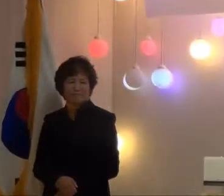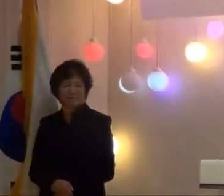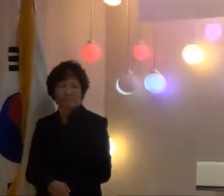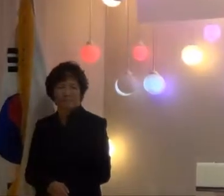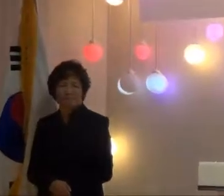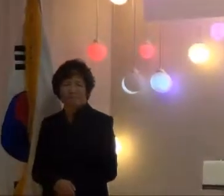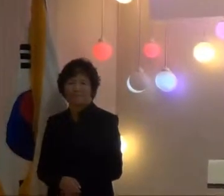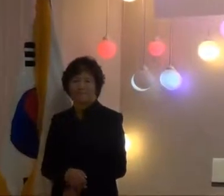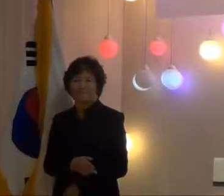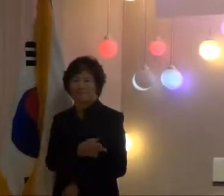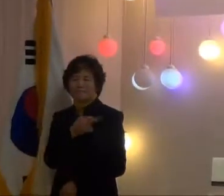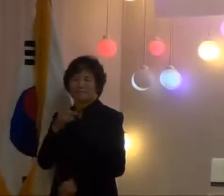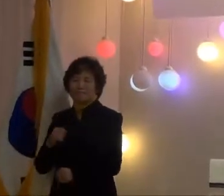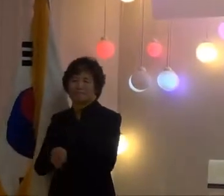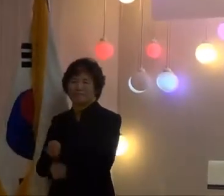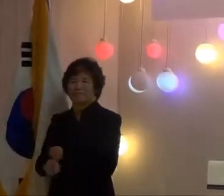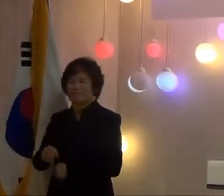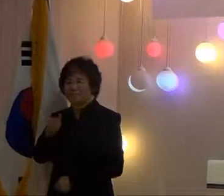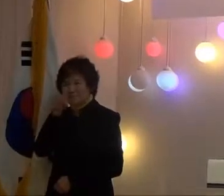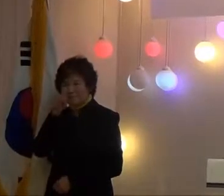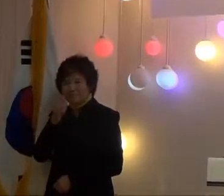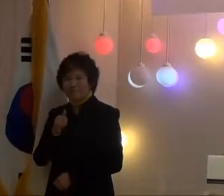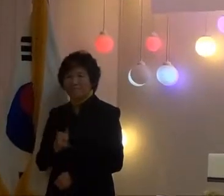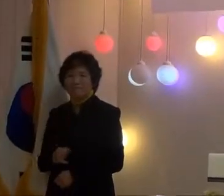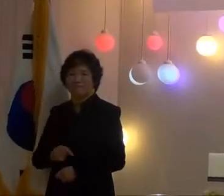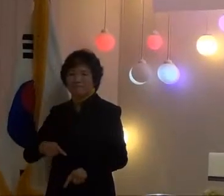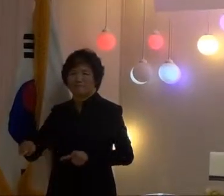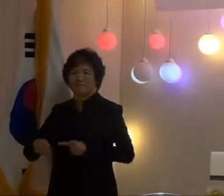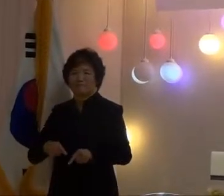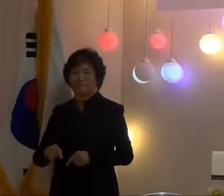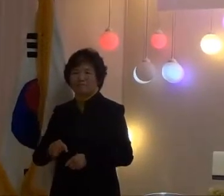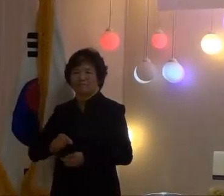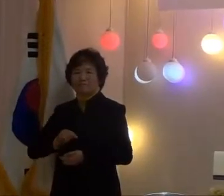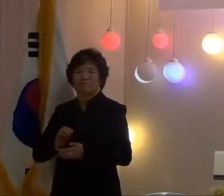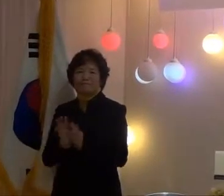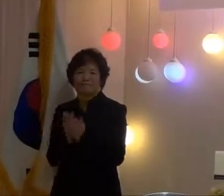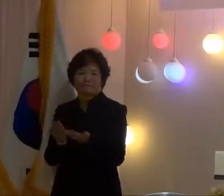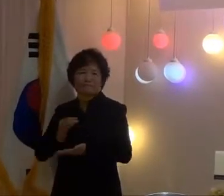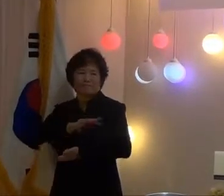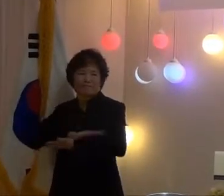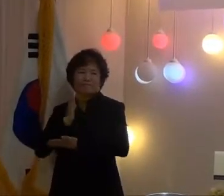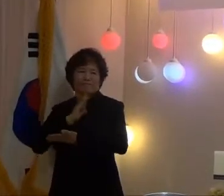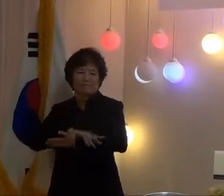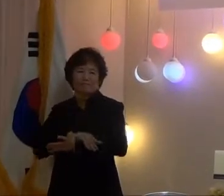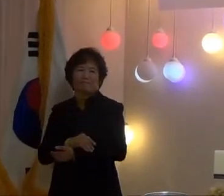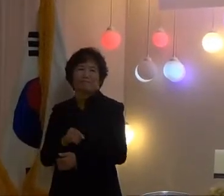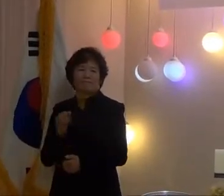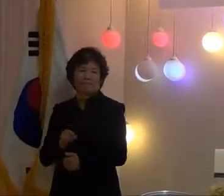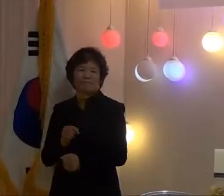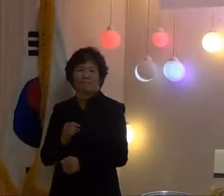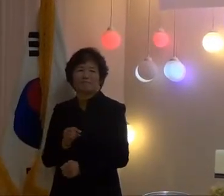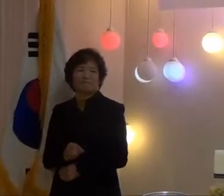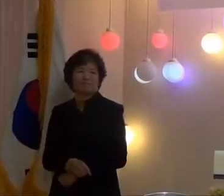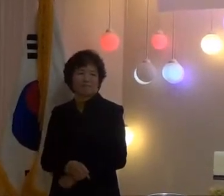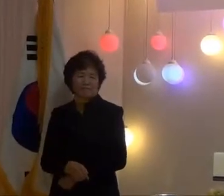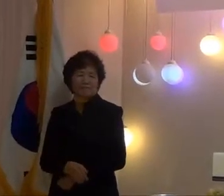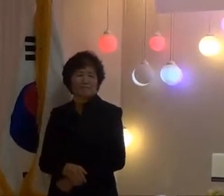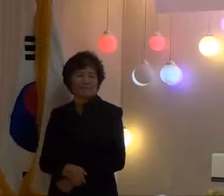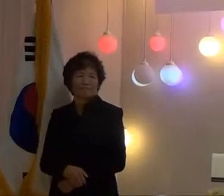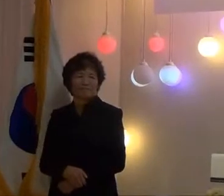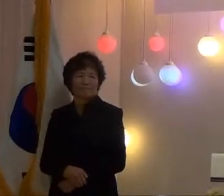의미가 있습니다. 어떤 분들은 정치인의 출판 기념 비판하는데 저는 권력을 한번 잡아냈던